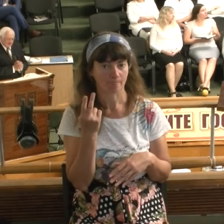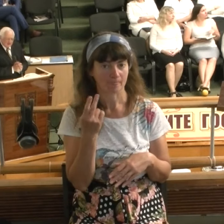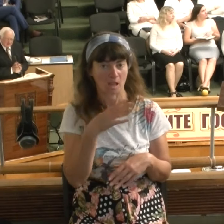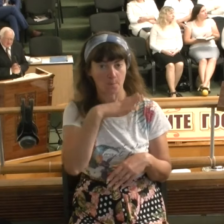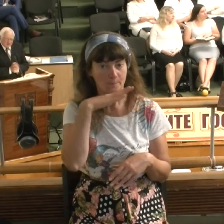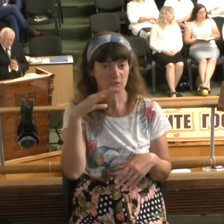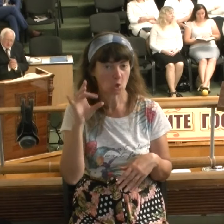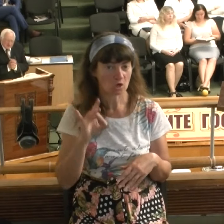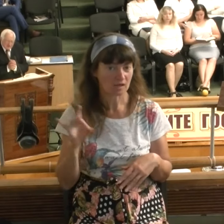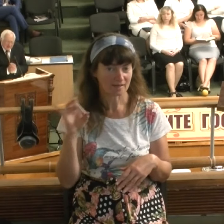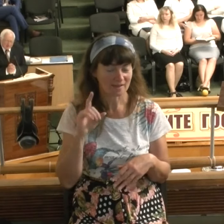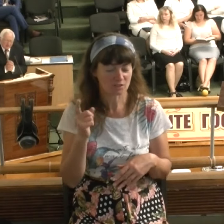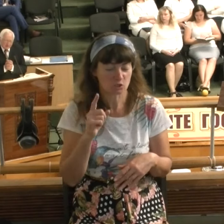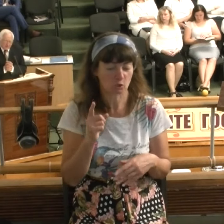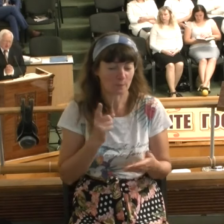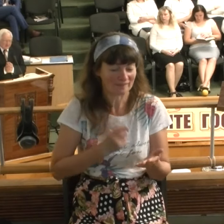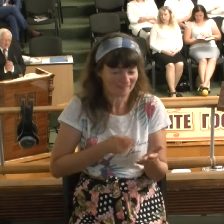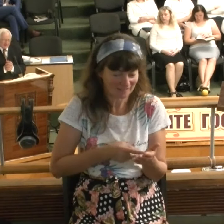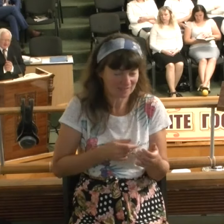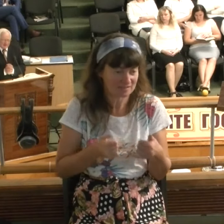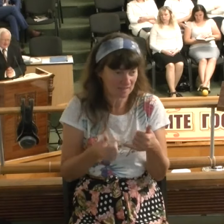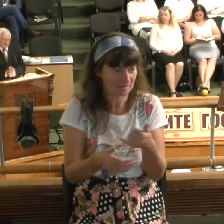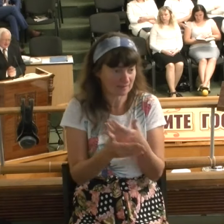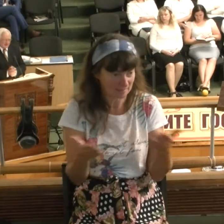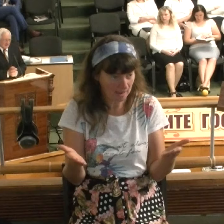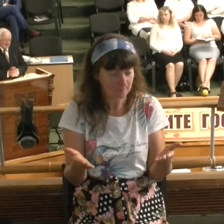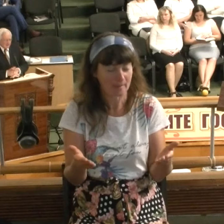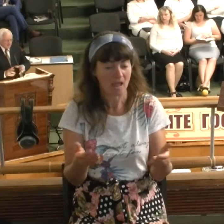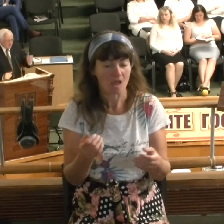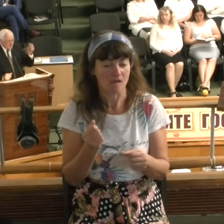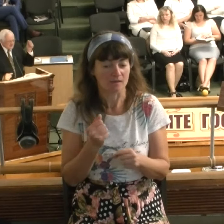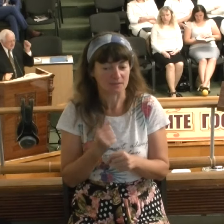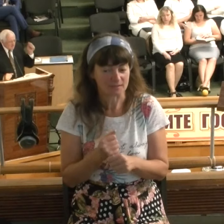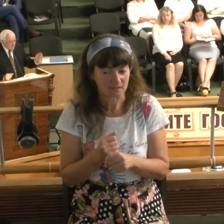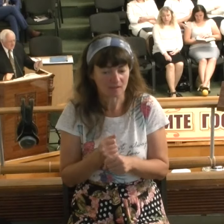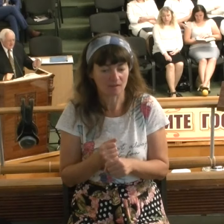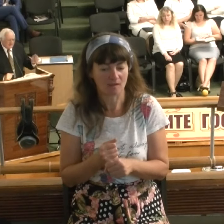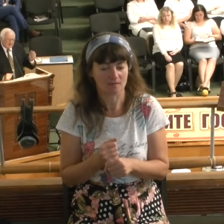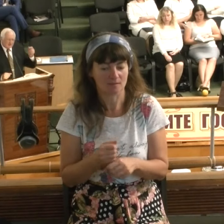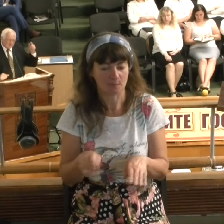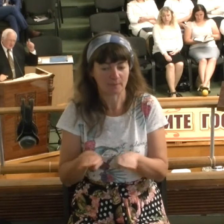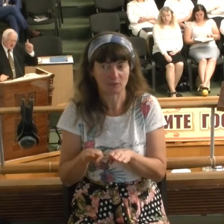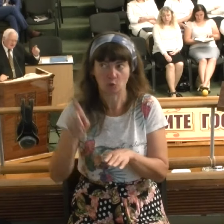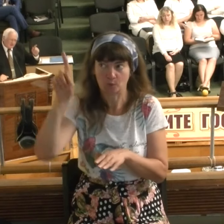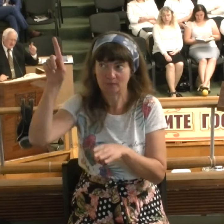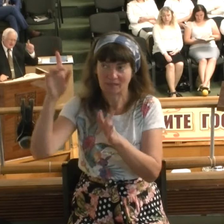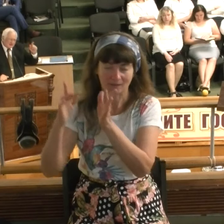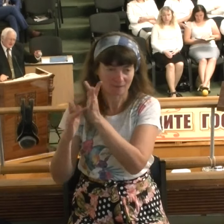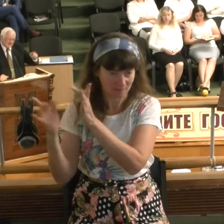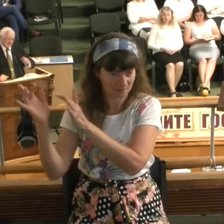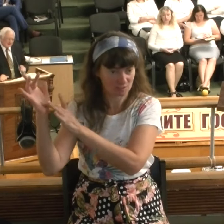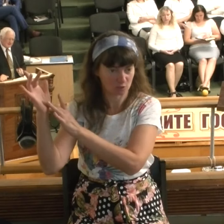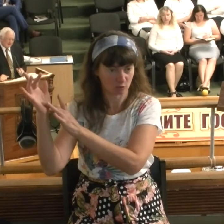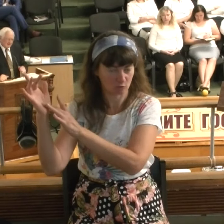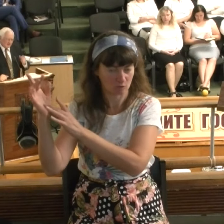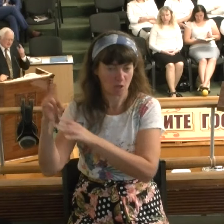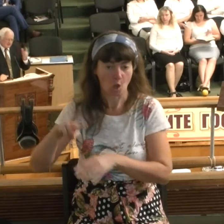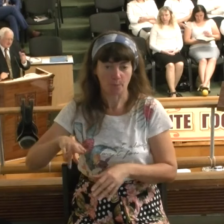раз, чтобы убедить нас поступать по-христиански, поступать как он указывает на